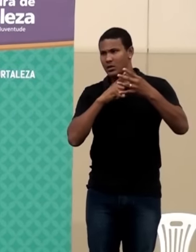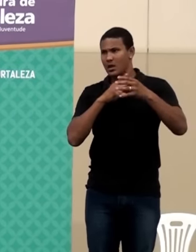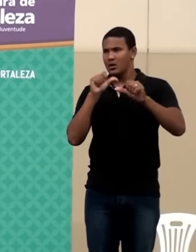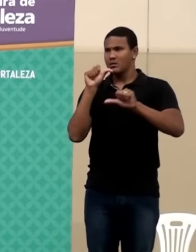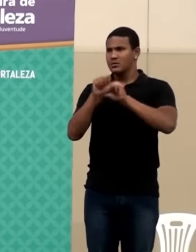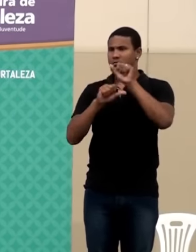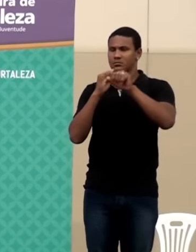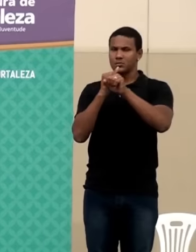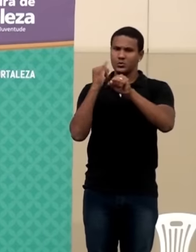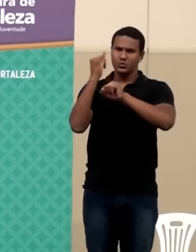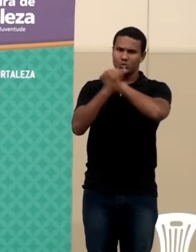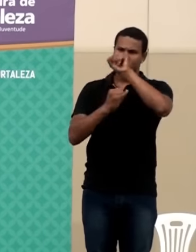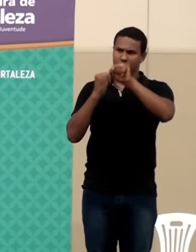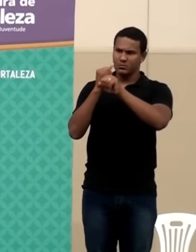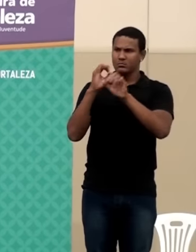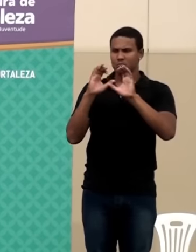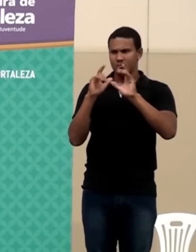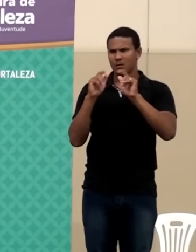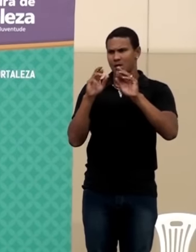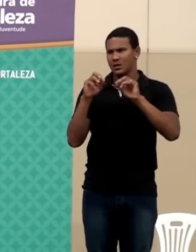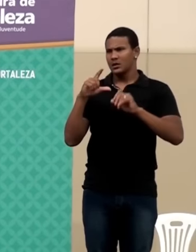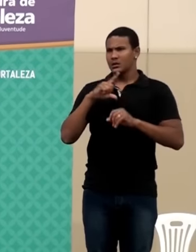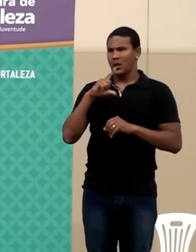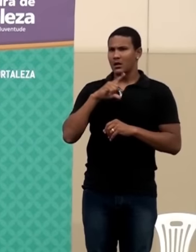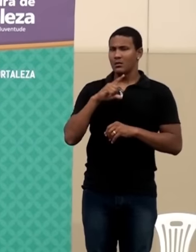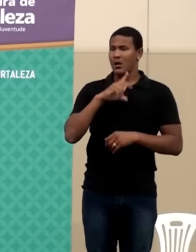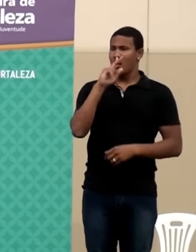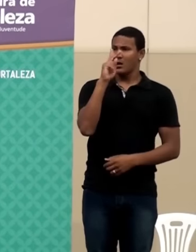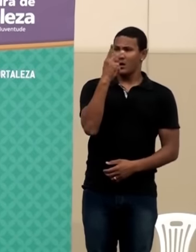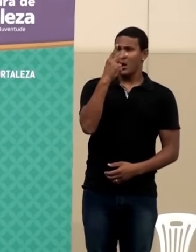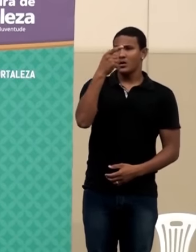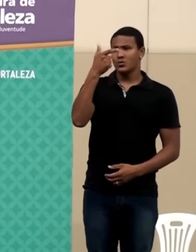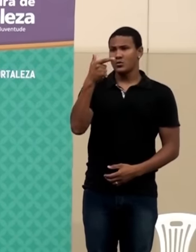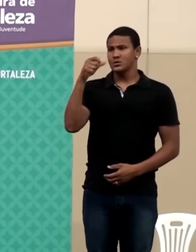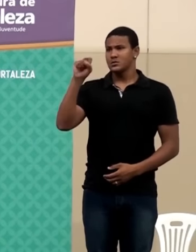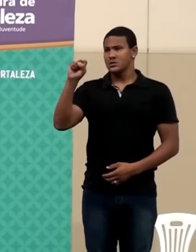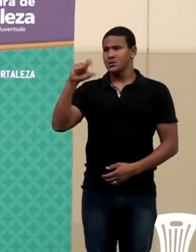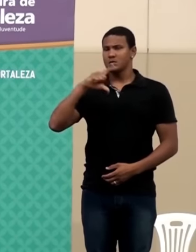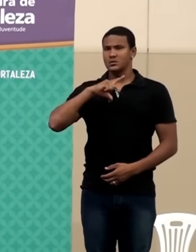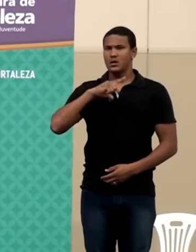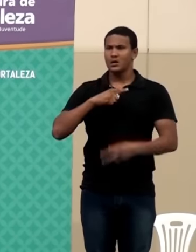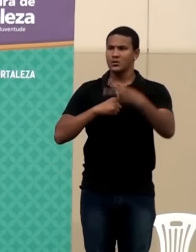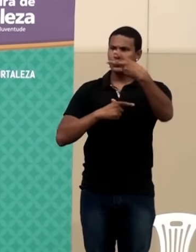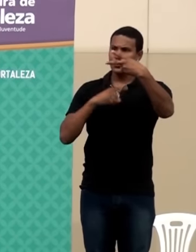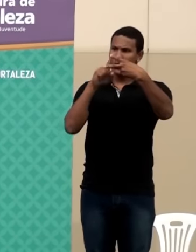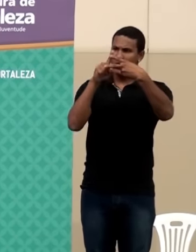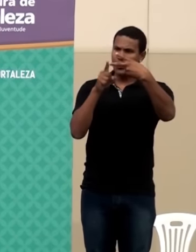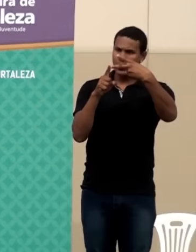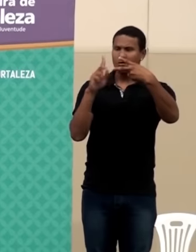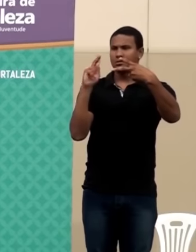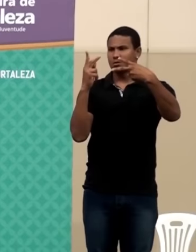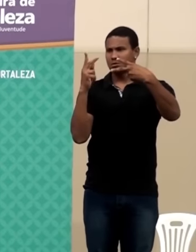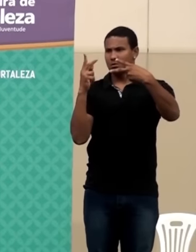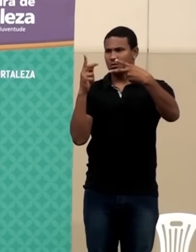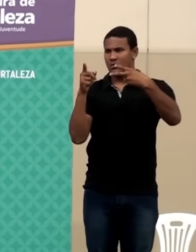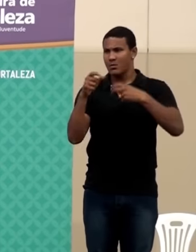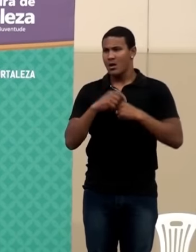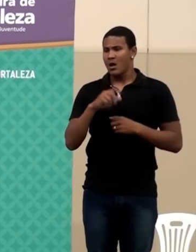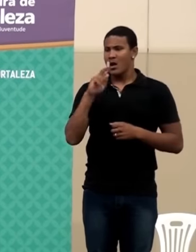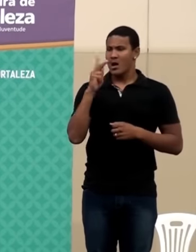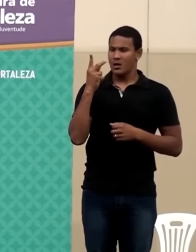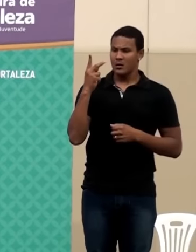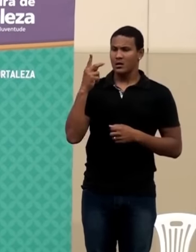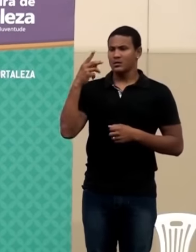esse hidrogênio vai ser ionizável. O H2S... dois hidrogênios, os dois vão ser ionizáveis. O